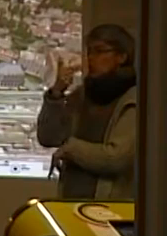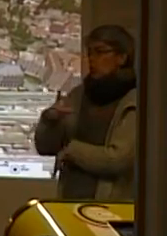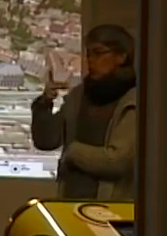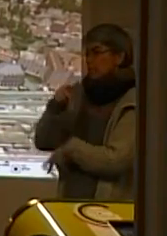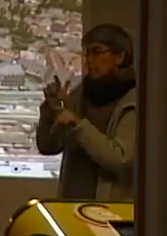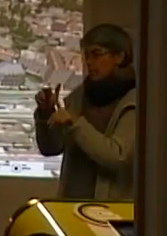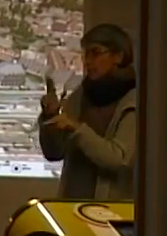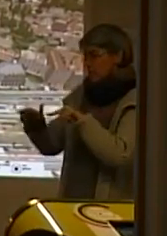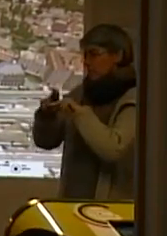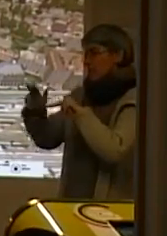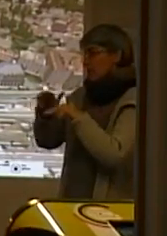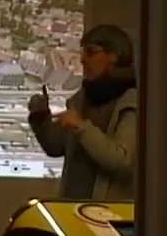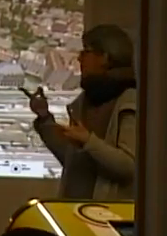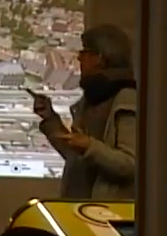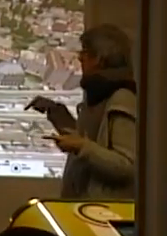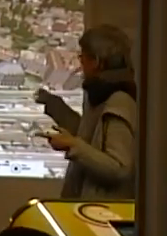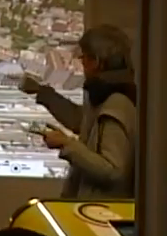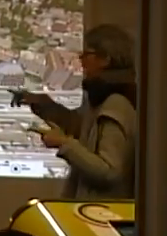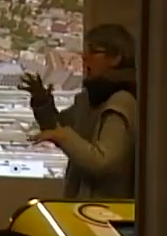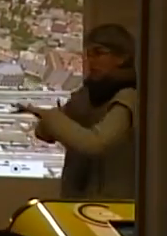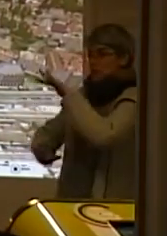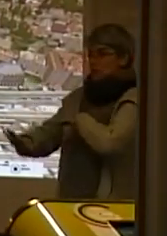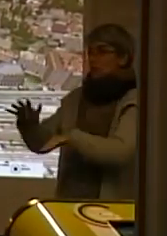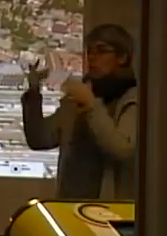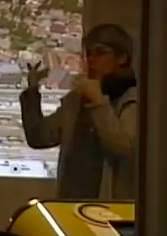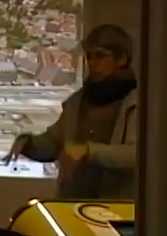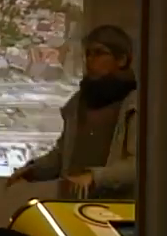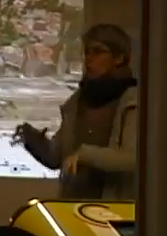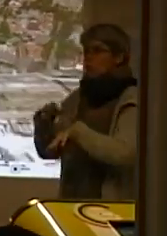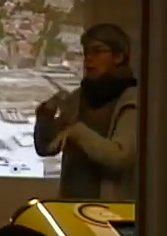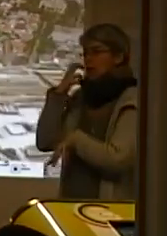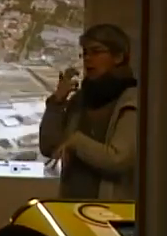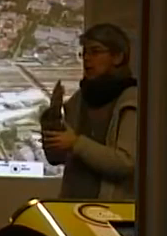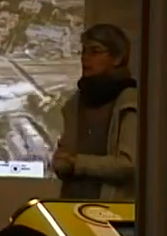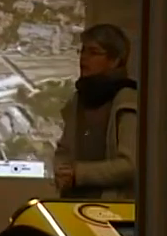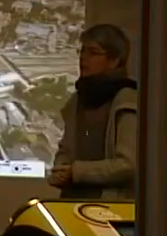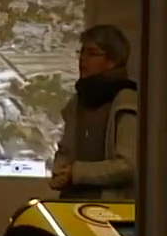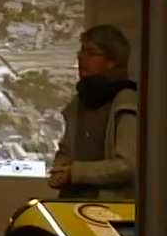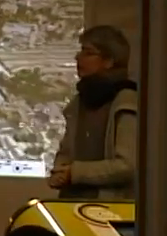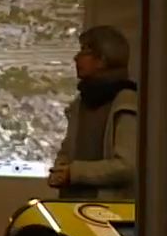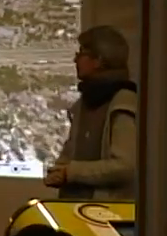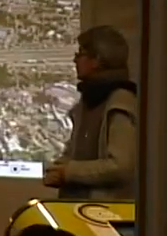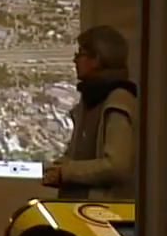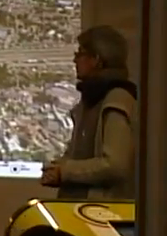pour projet de terminer tout cet aménagement ici du pôle gare sur la partie nord.